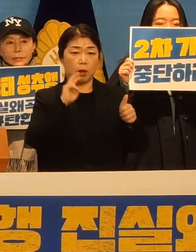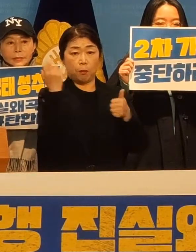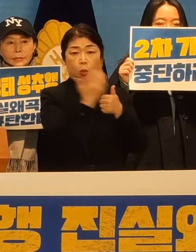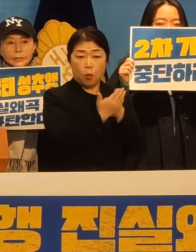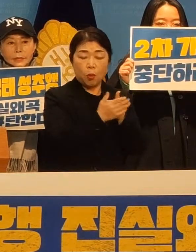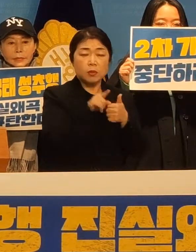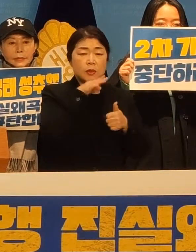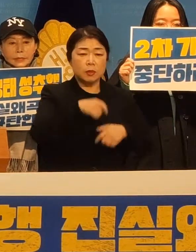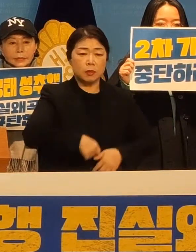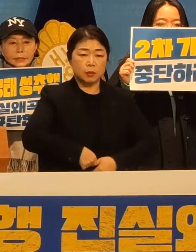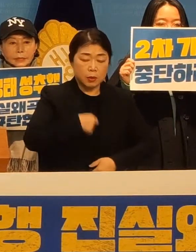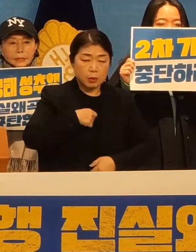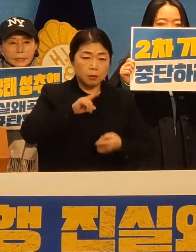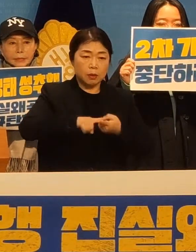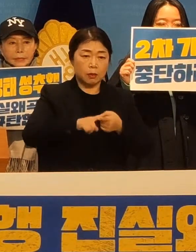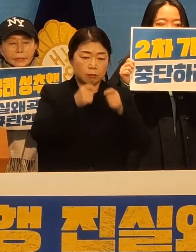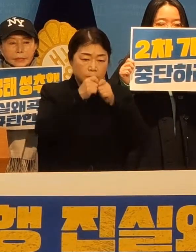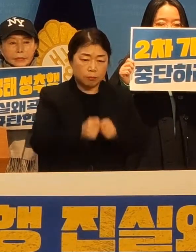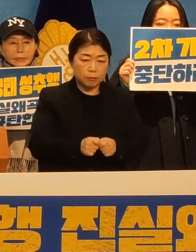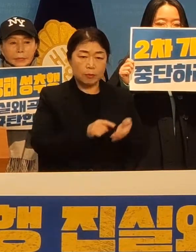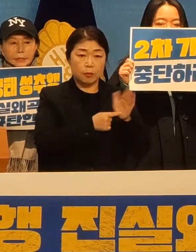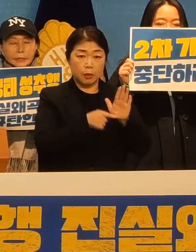누구도 예외일 수 없다.